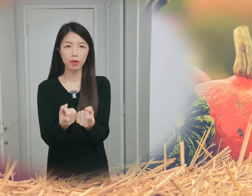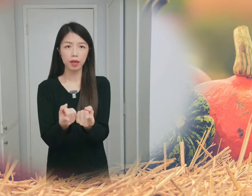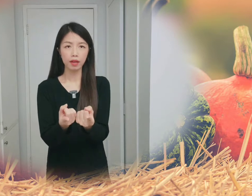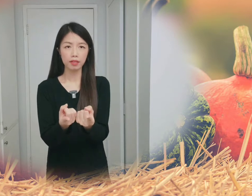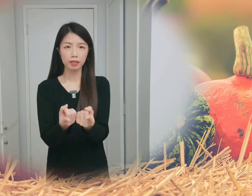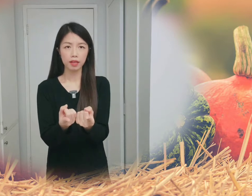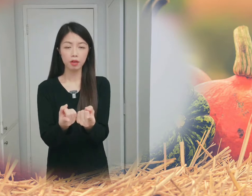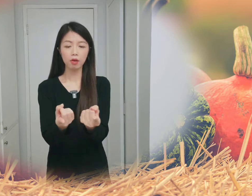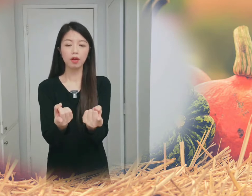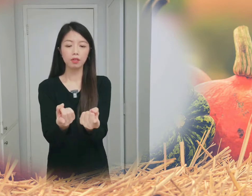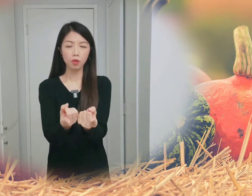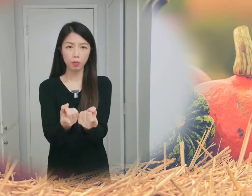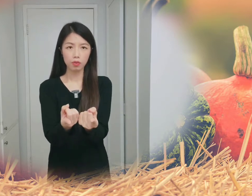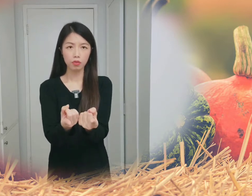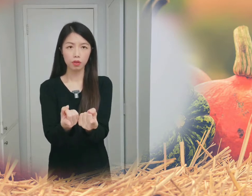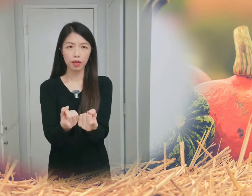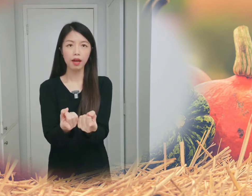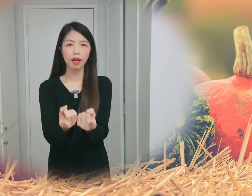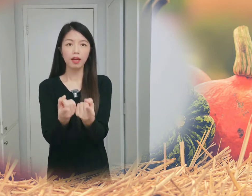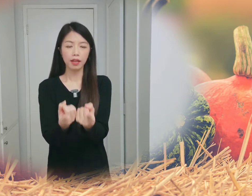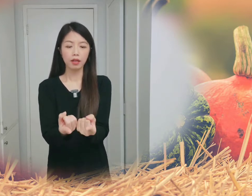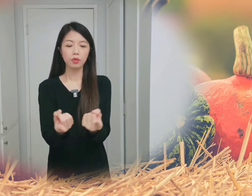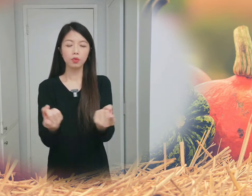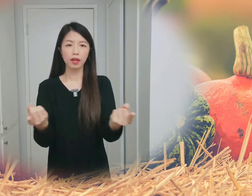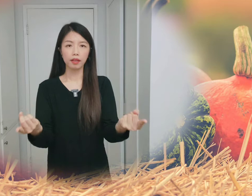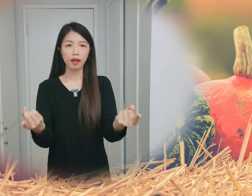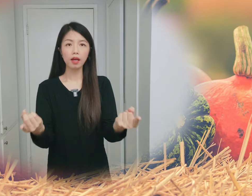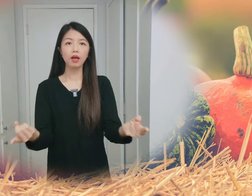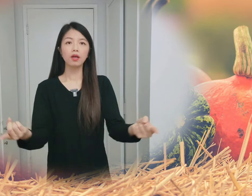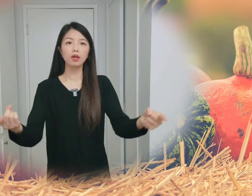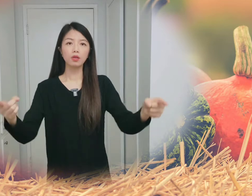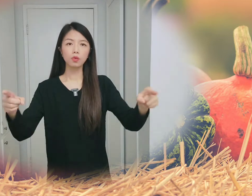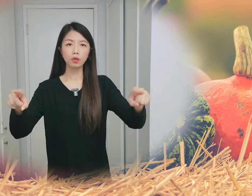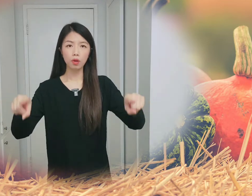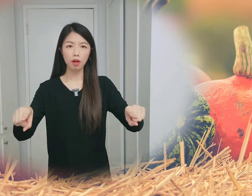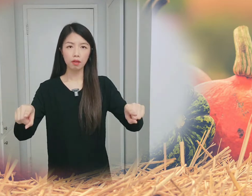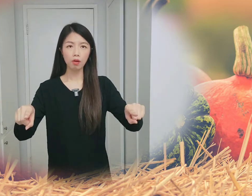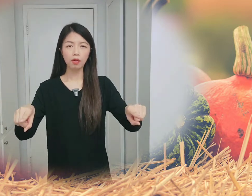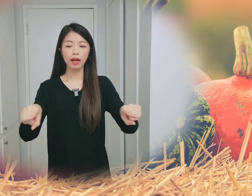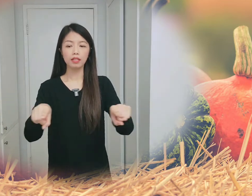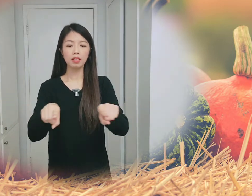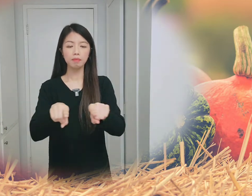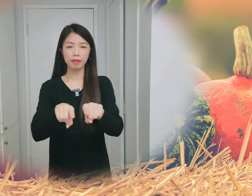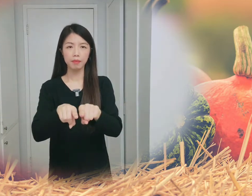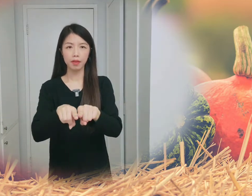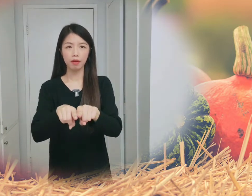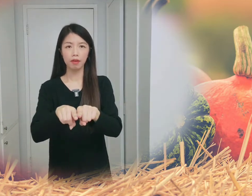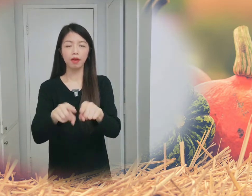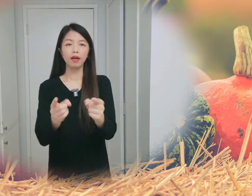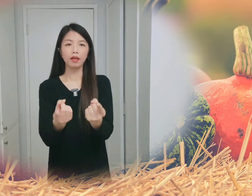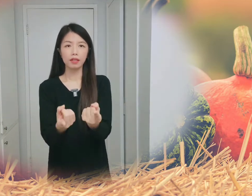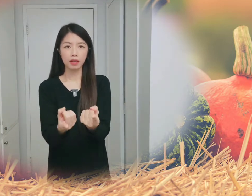위를 보이게 한 이 상태에서 서로 이렇게 붙여주셨다가 양쪽으로 나갔다가 손을 돌려서 다시 만나면